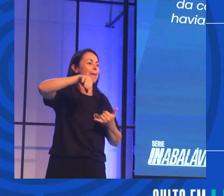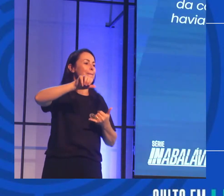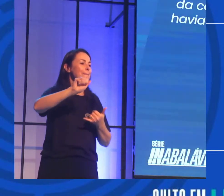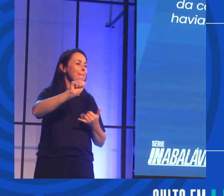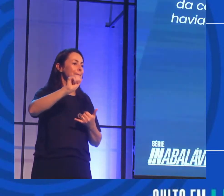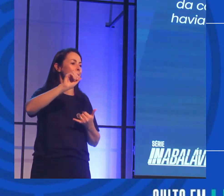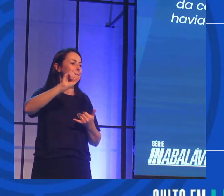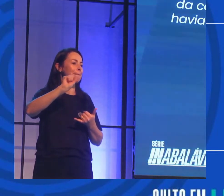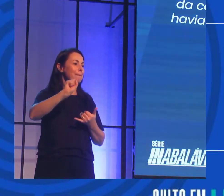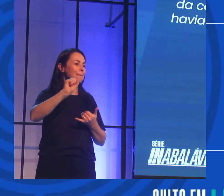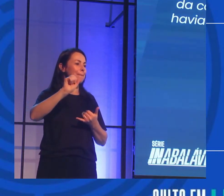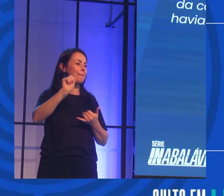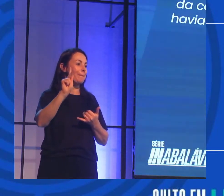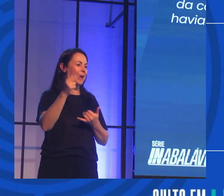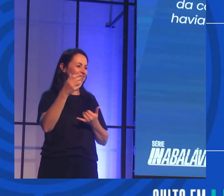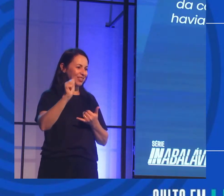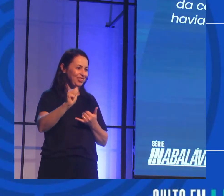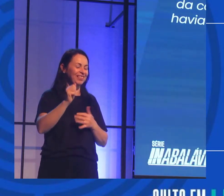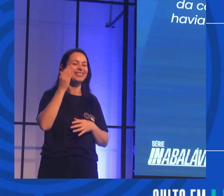Mas gente,